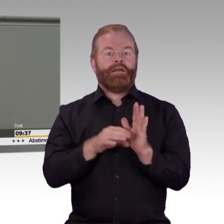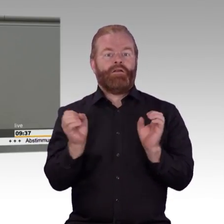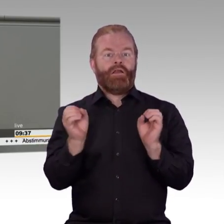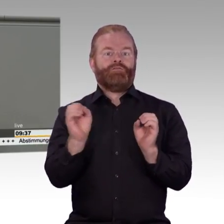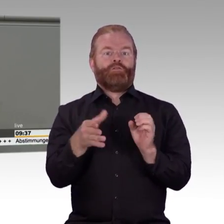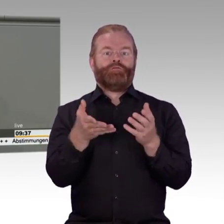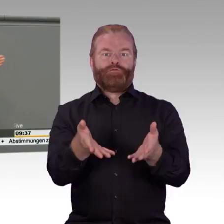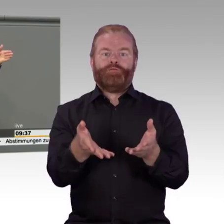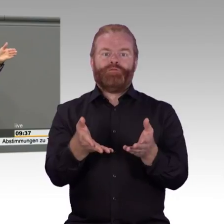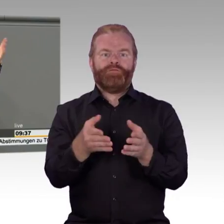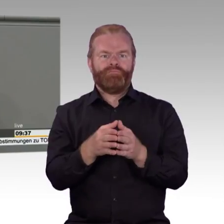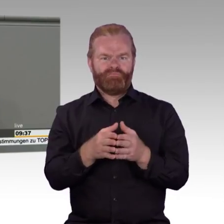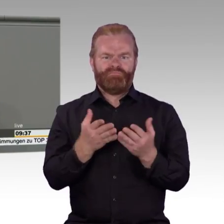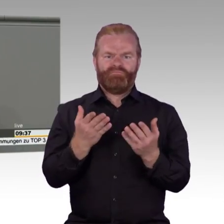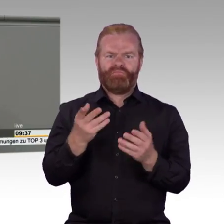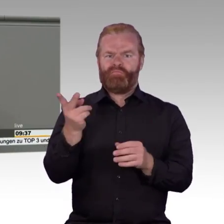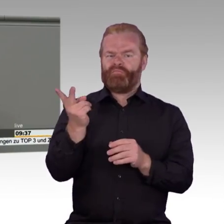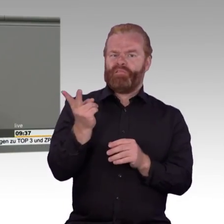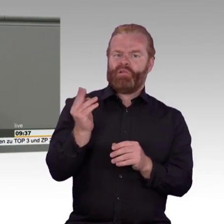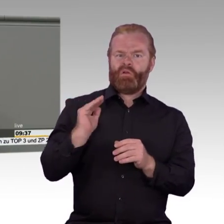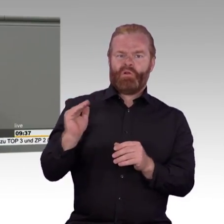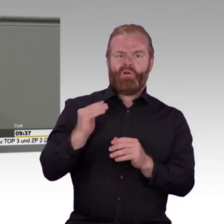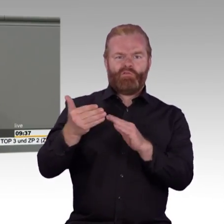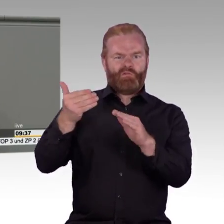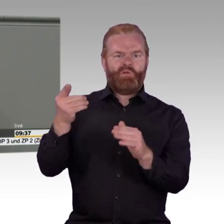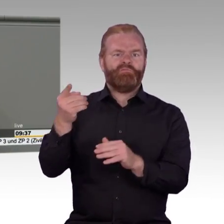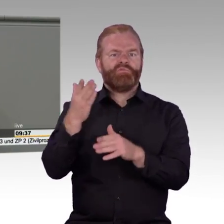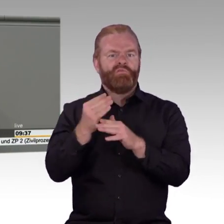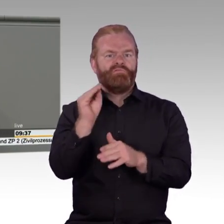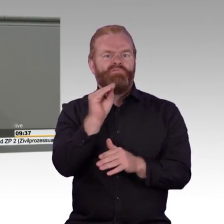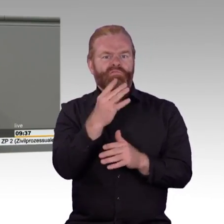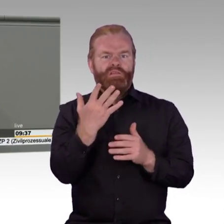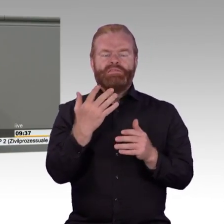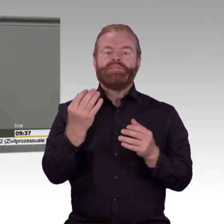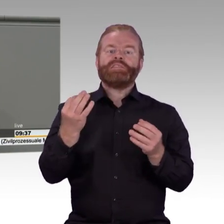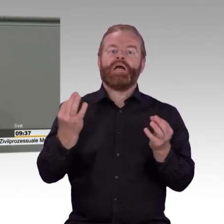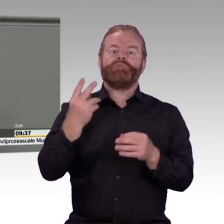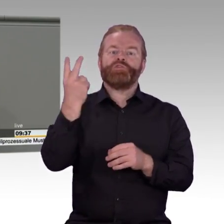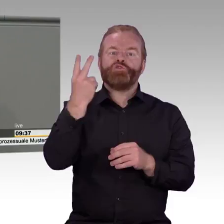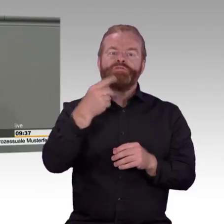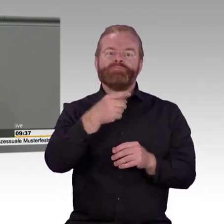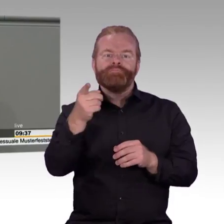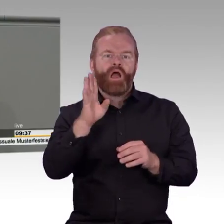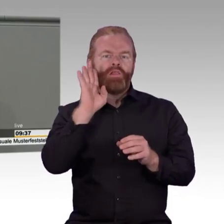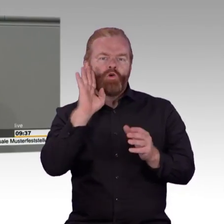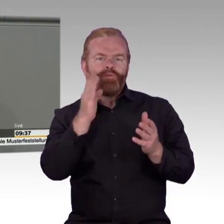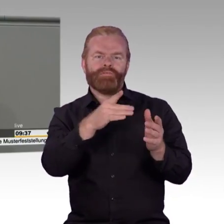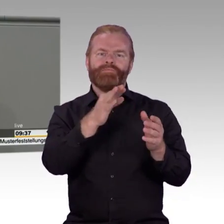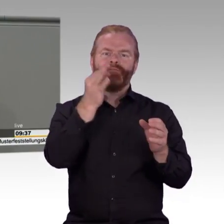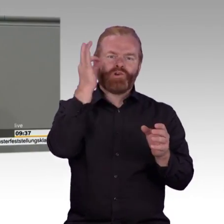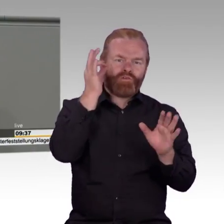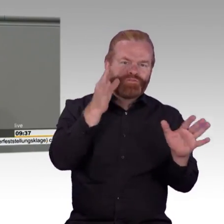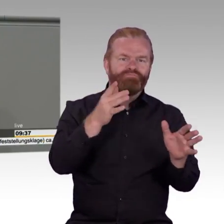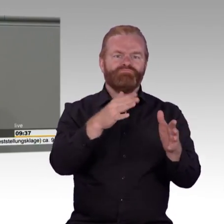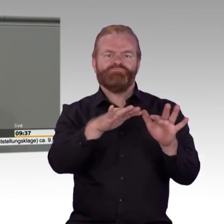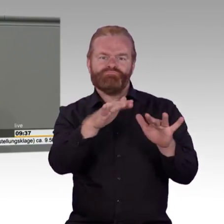zwar nicht nur auch trotz Ihrer Reparaturen, die Sie jetzt noch machen. Wenn Sie sich das mal genau angucken, meine Damen und Herren, erstens